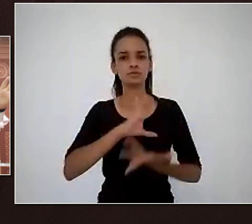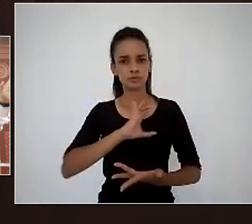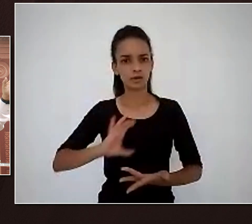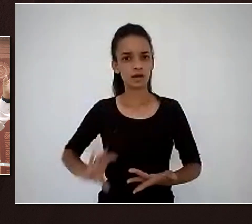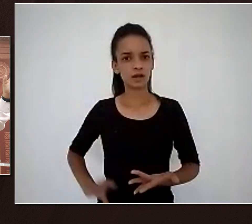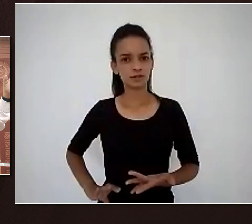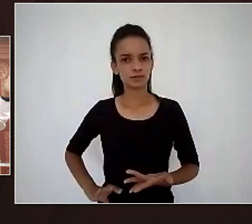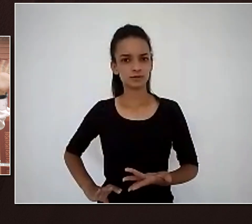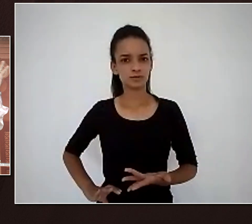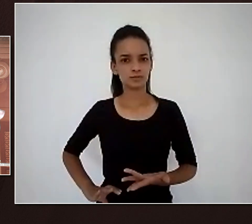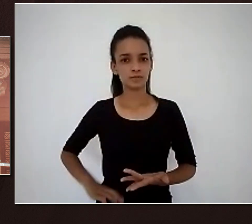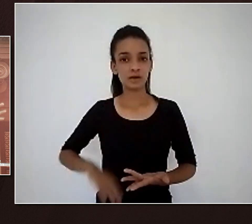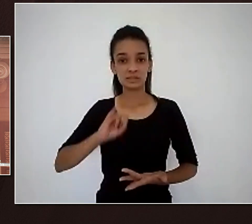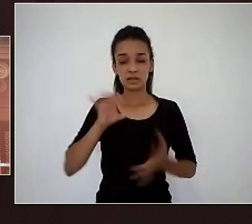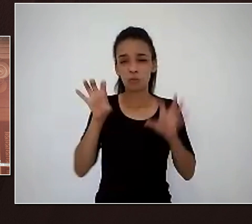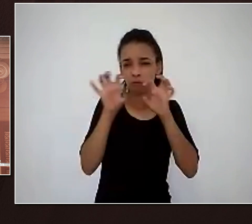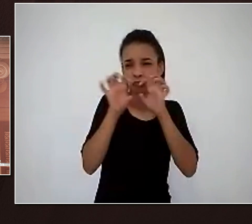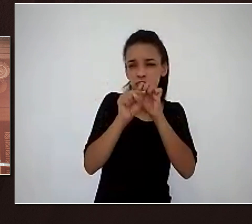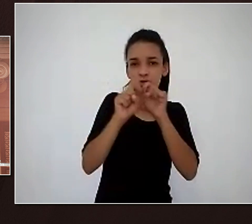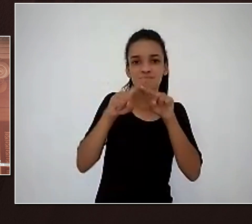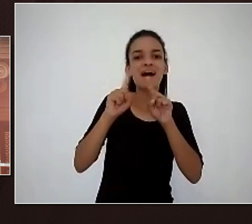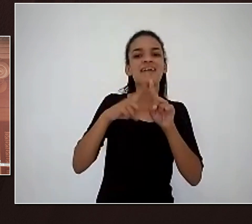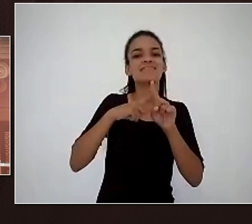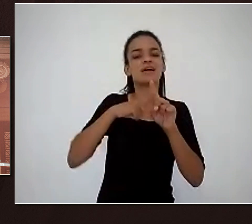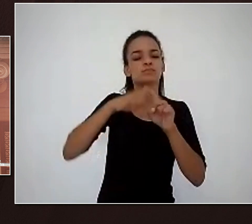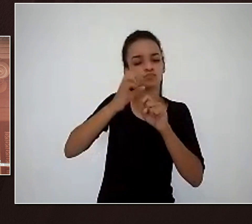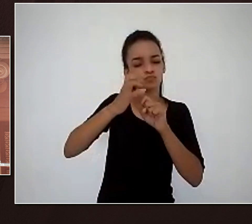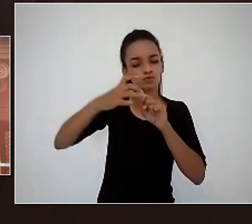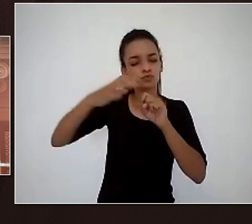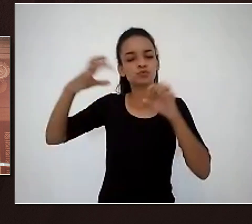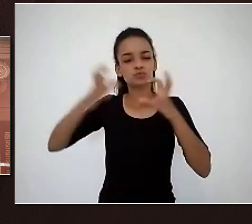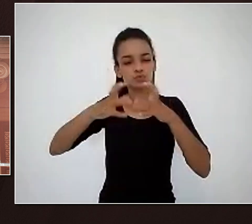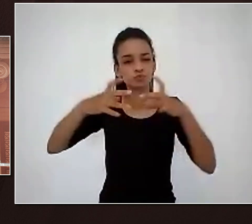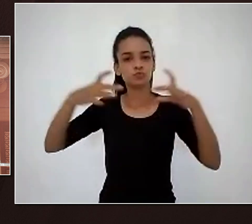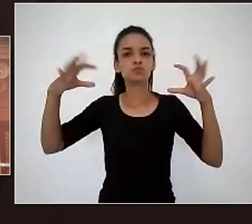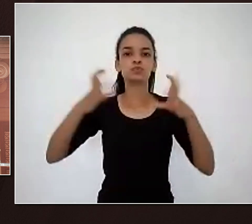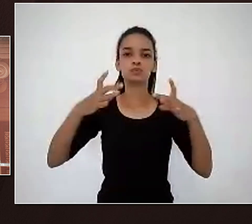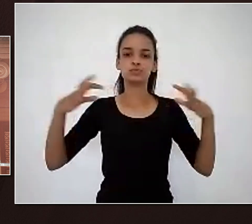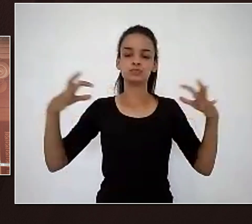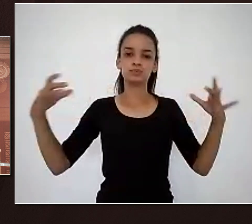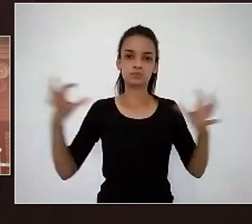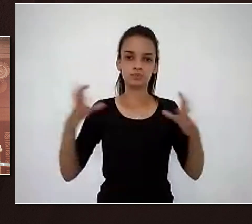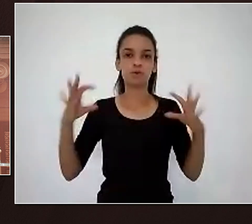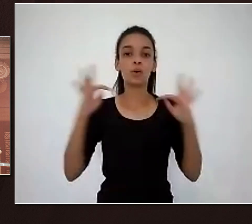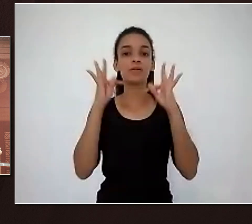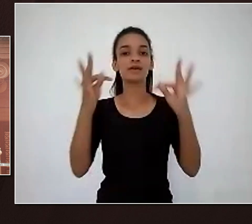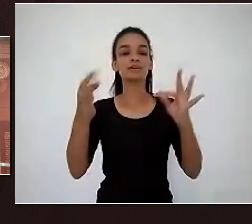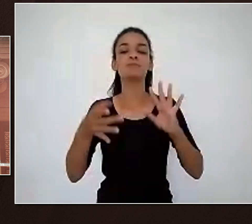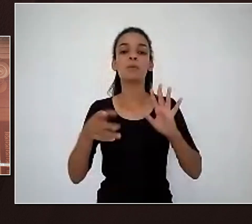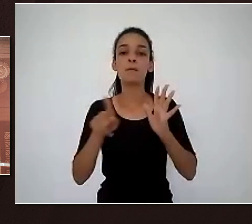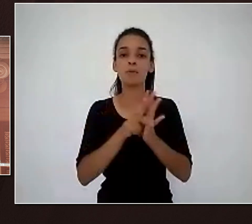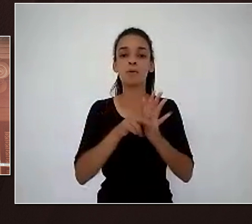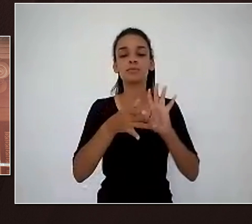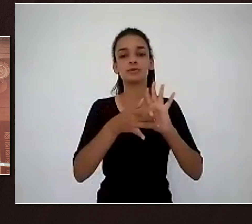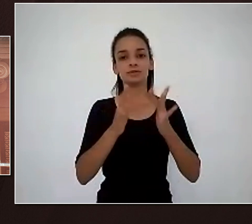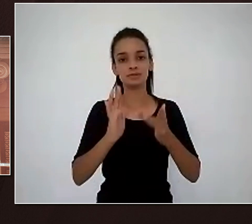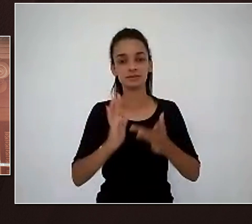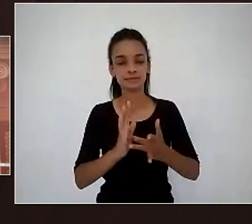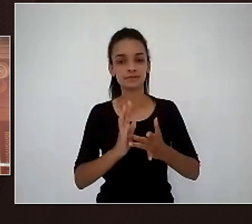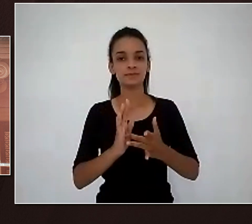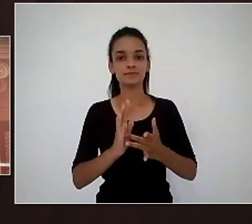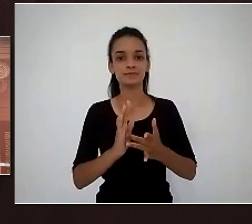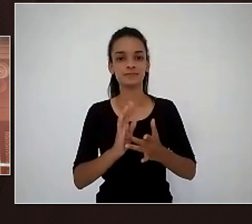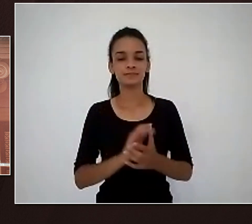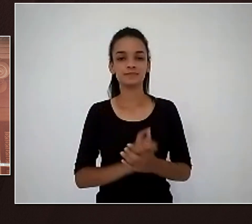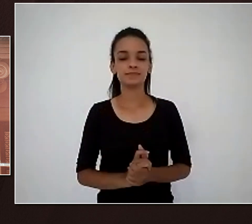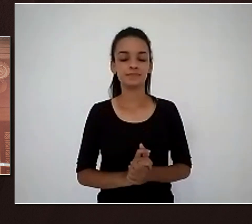para as pessoas poderem ver o testemunho de Jesus hoje, tá? E ele anda no meio dos candeeiros